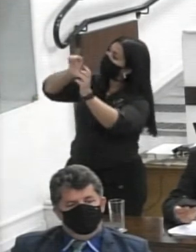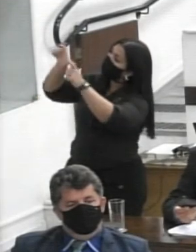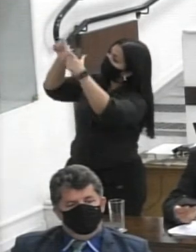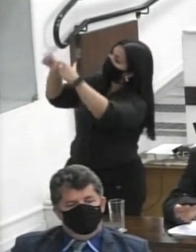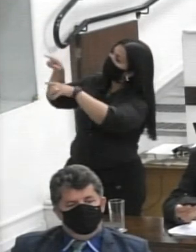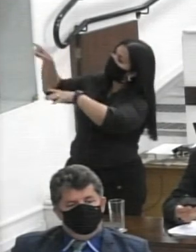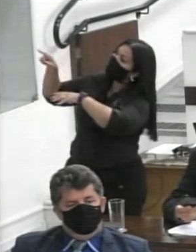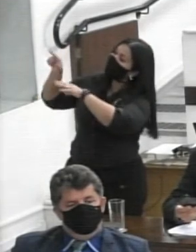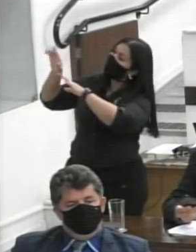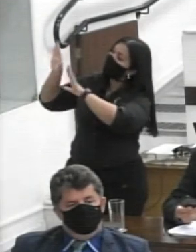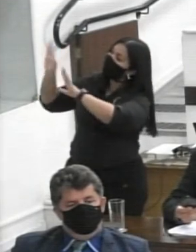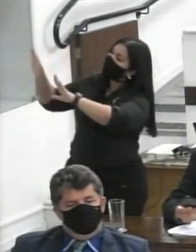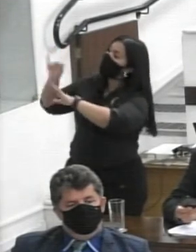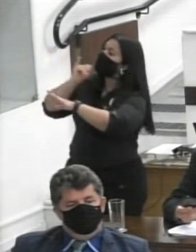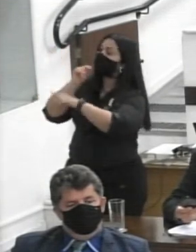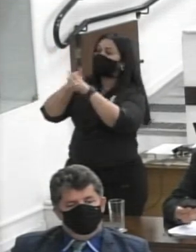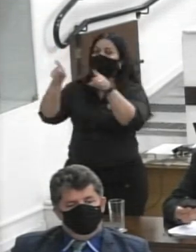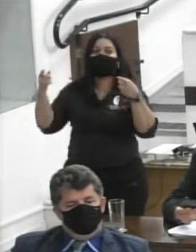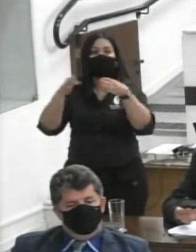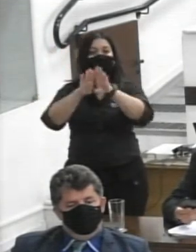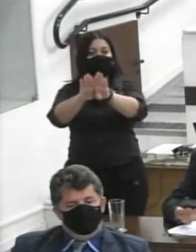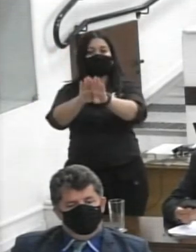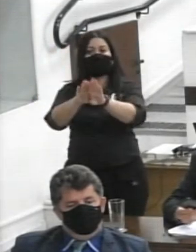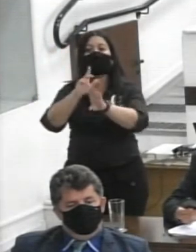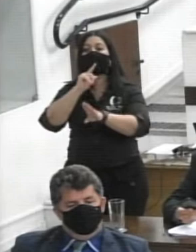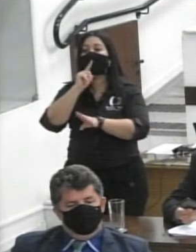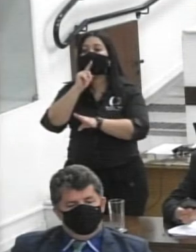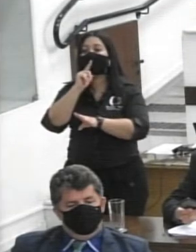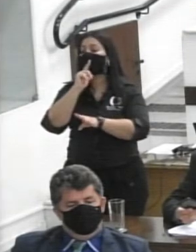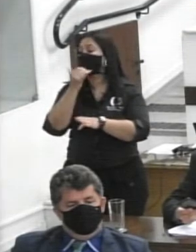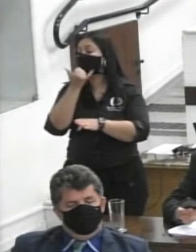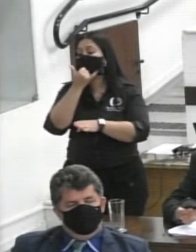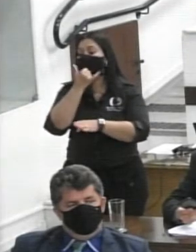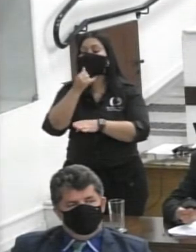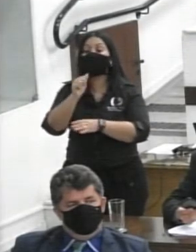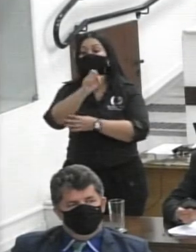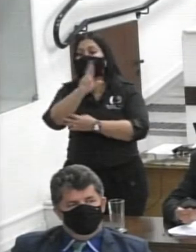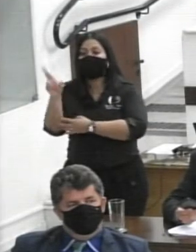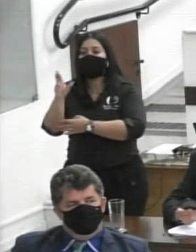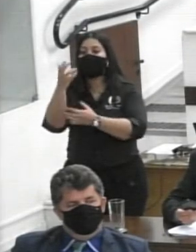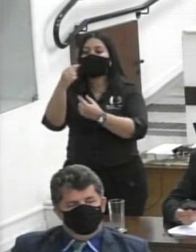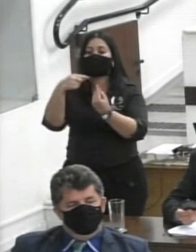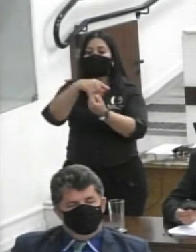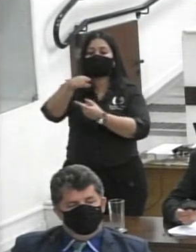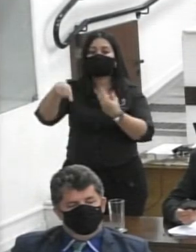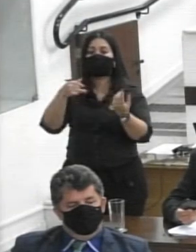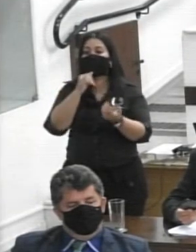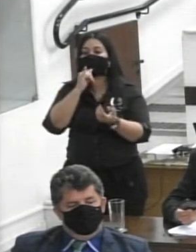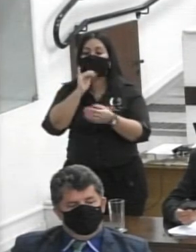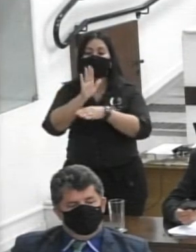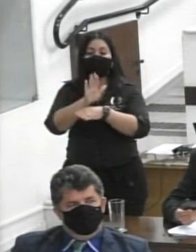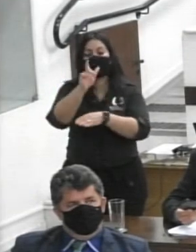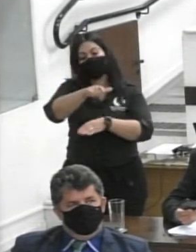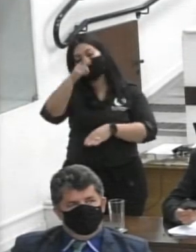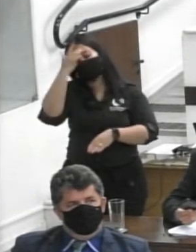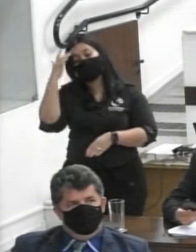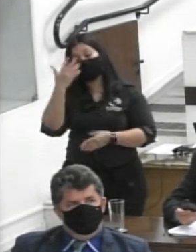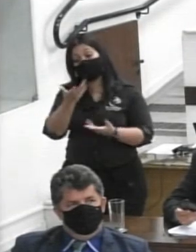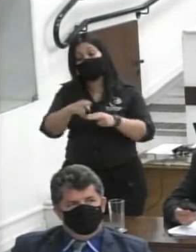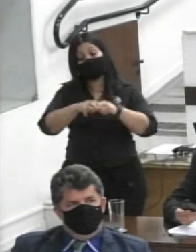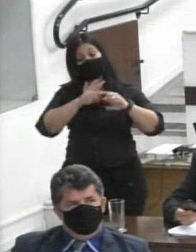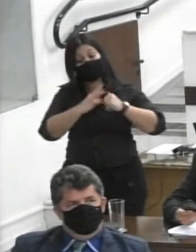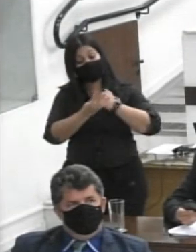lugar sufocado, fechado, sem circulação, para atender às necessidades básicas de protocolos de uma pandemia. Eu quero